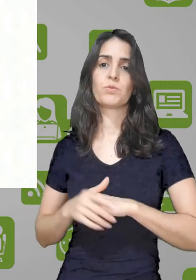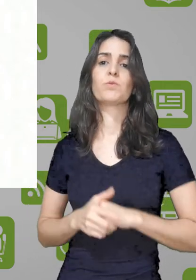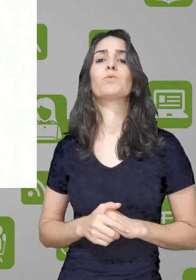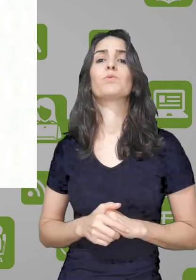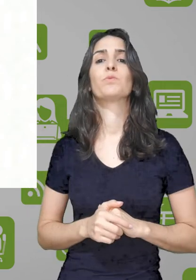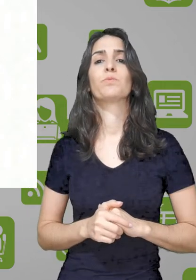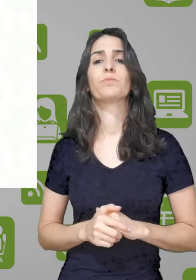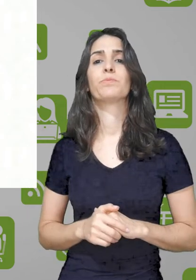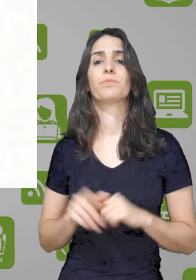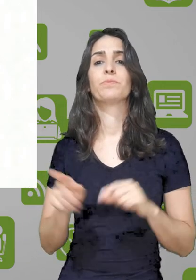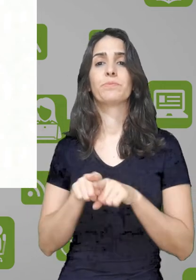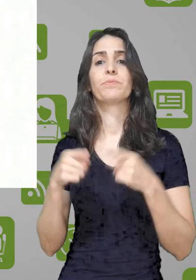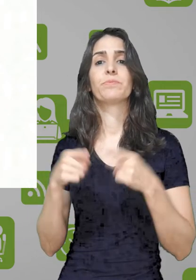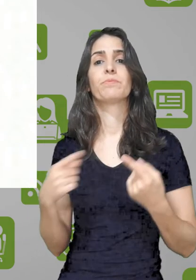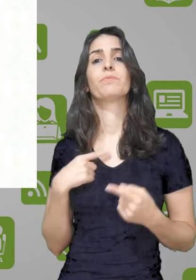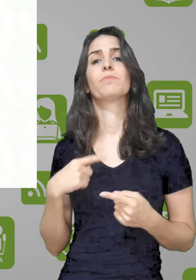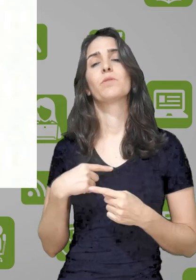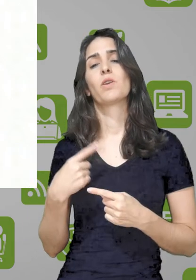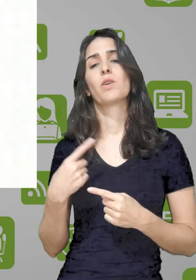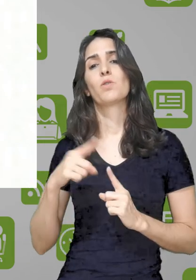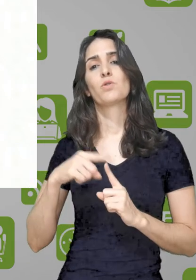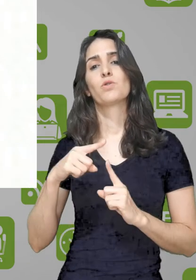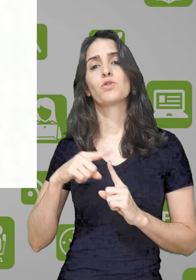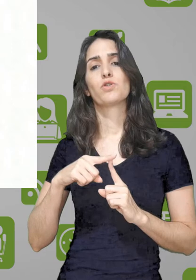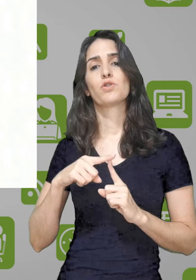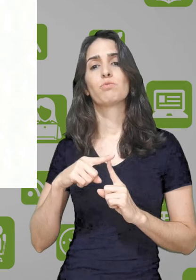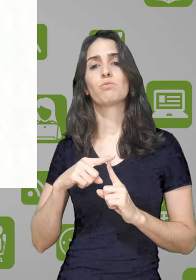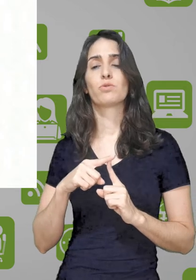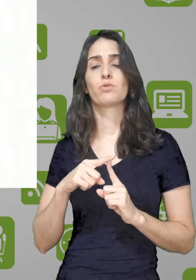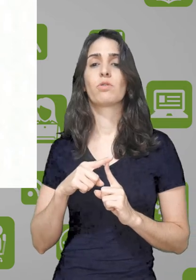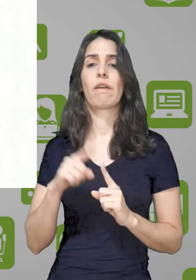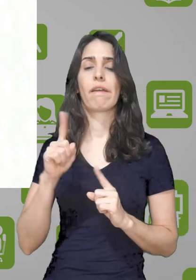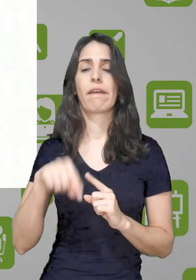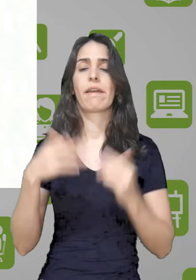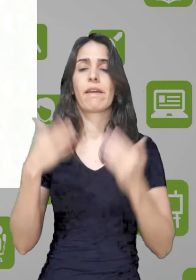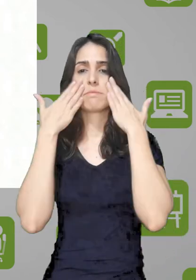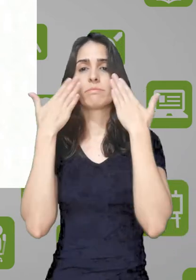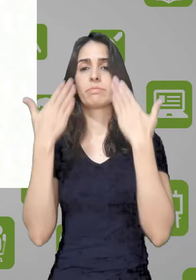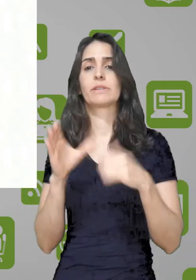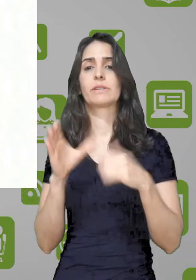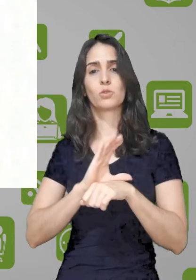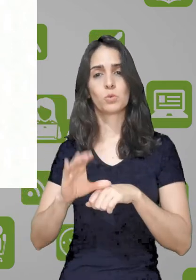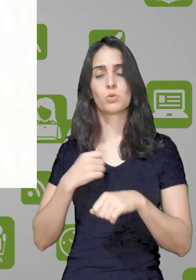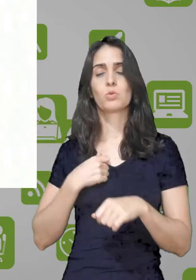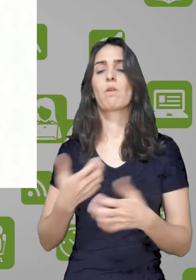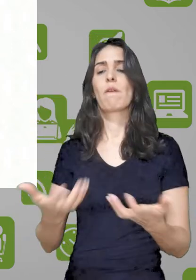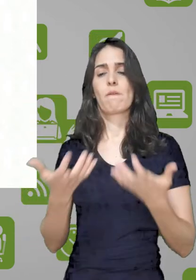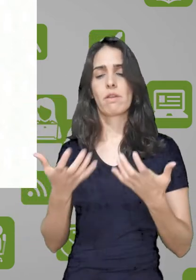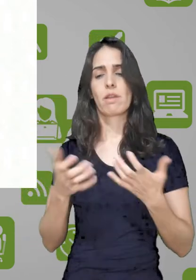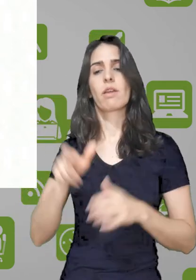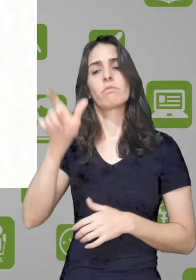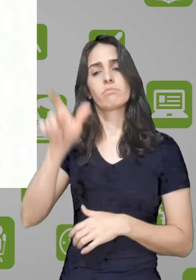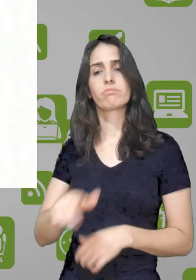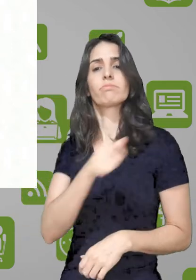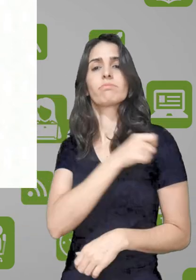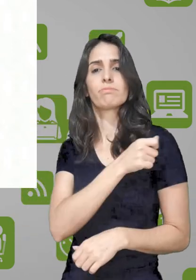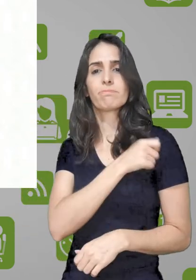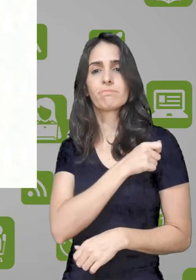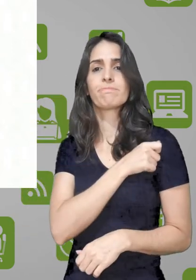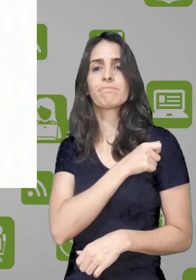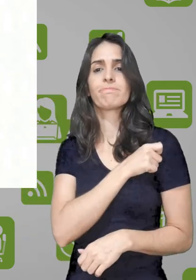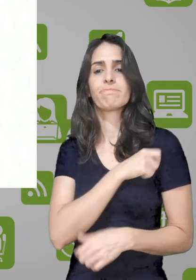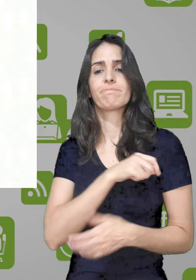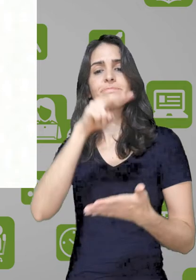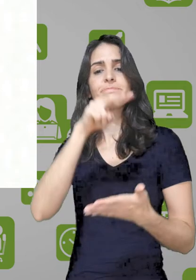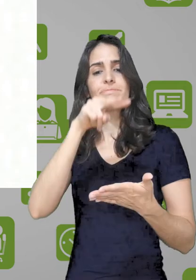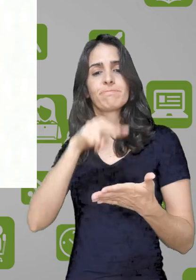do curso. E tem um determinado arquivo aqui, que é a apresentação do curso, que eu quero que o aluno